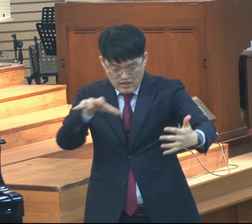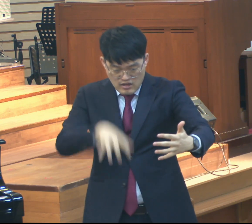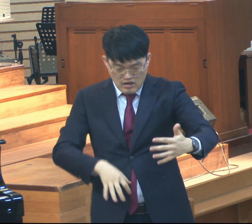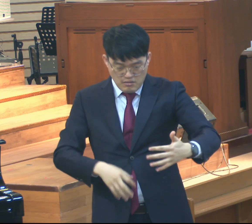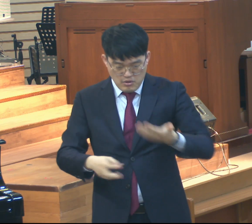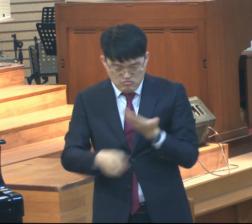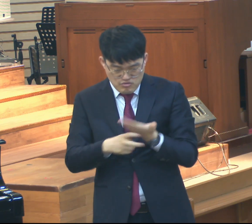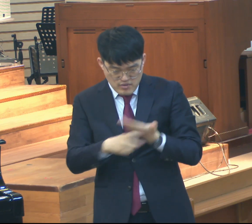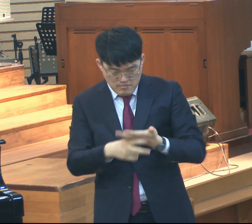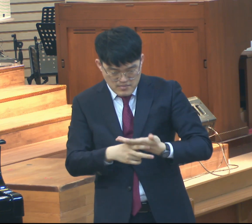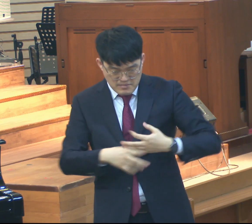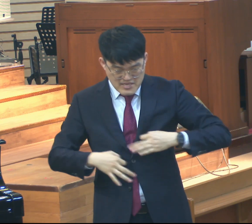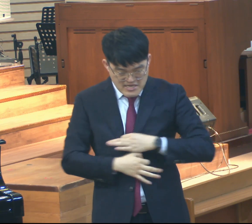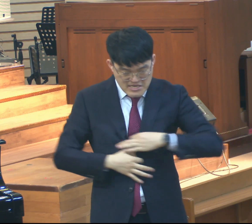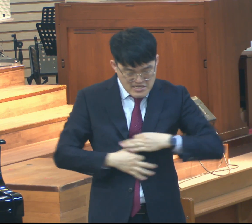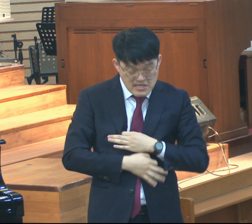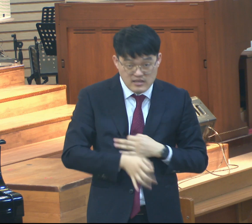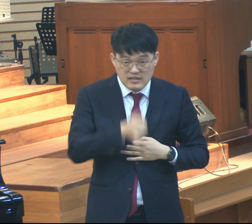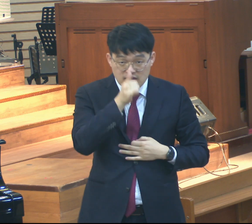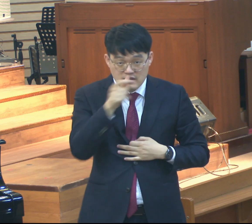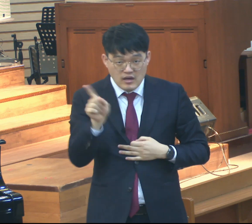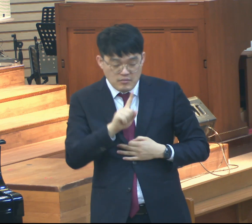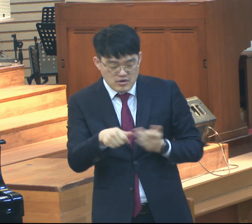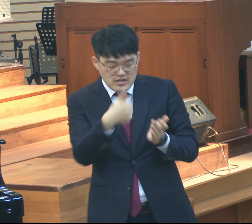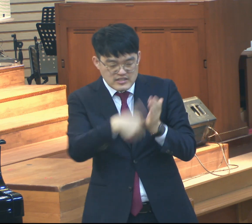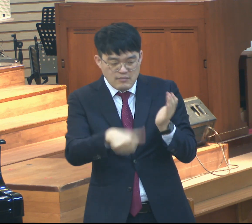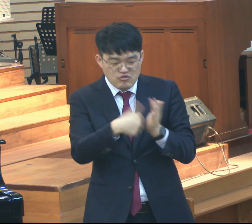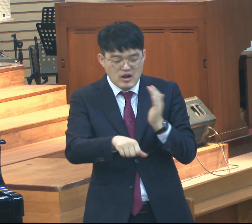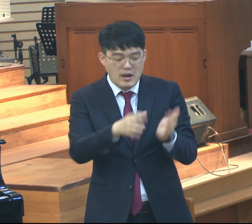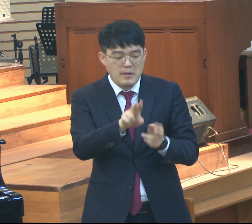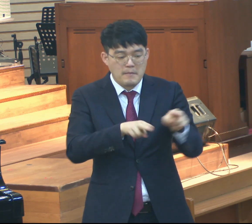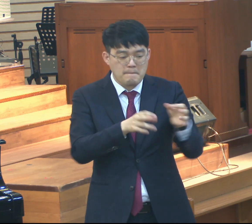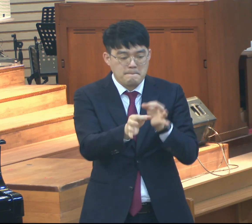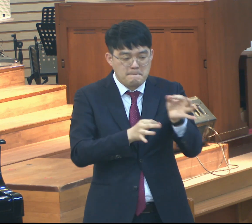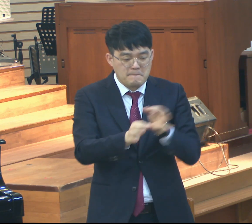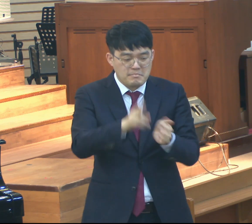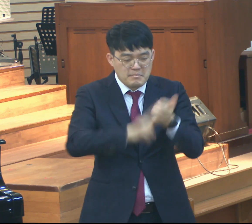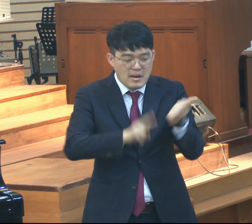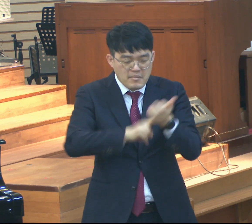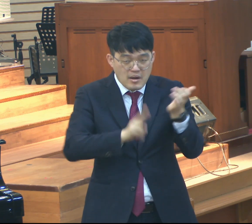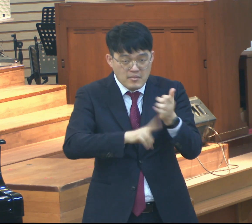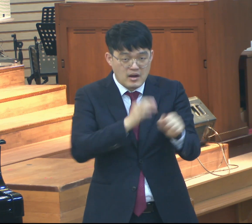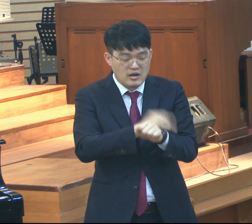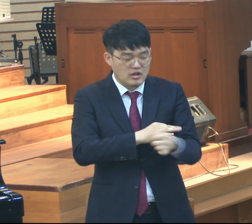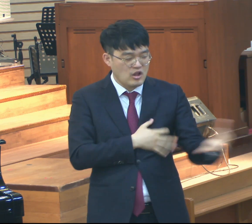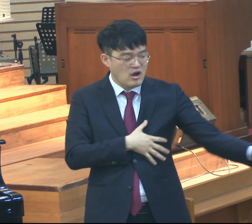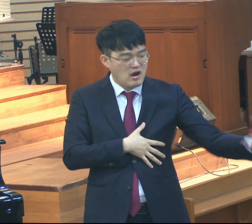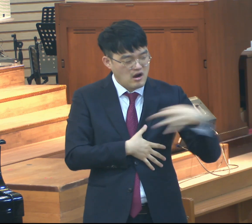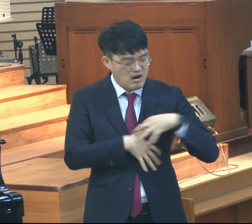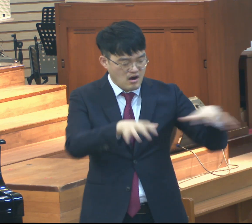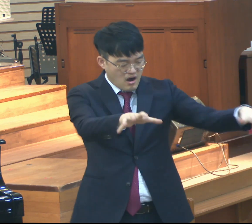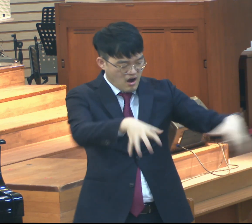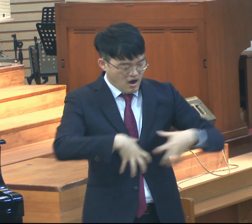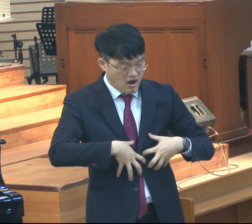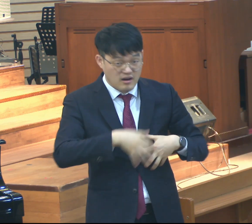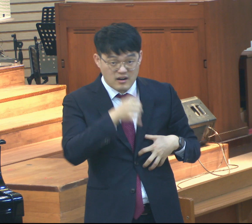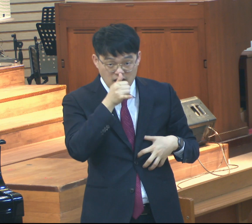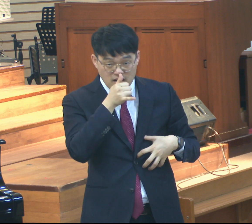희생제물을 판매하면서 나오는 이득에서 안나스는 큰 부를 얻게 되었습니다. 감람산